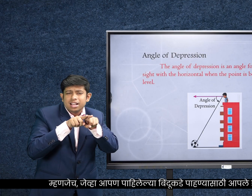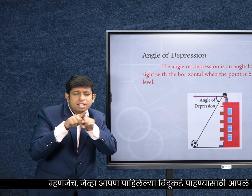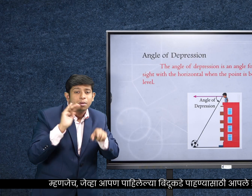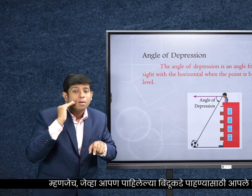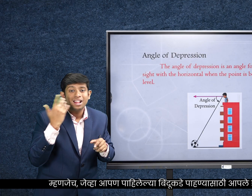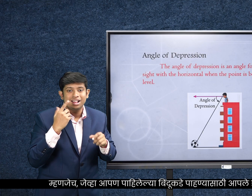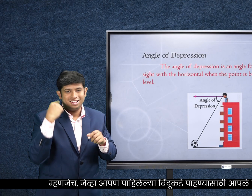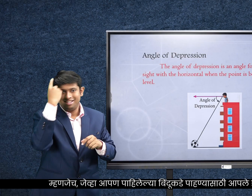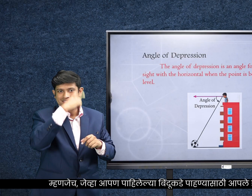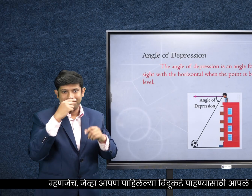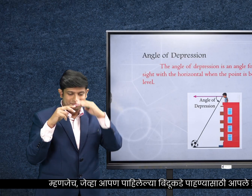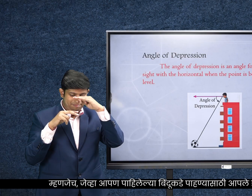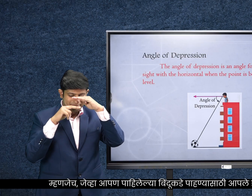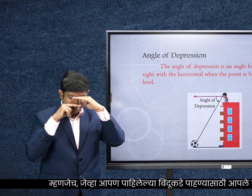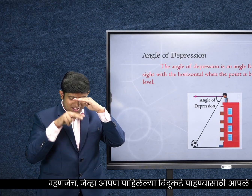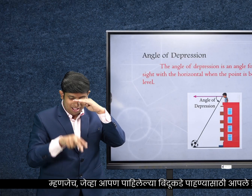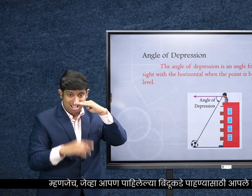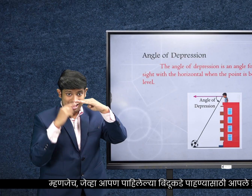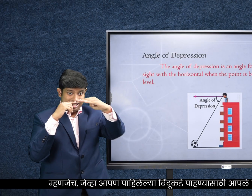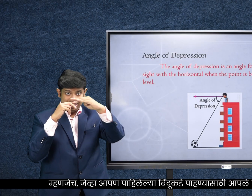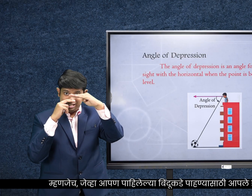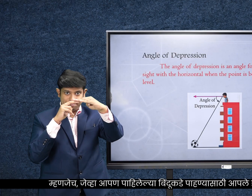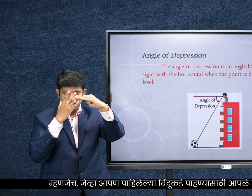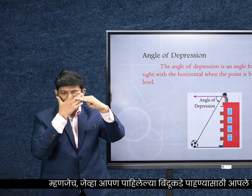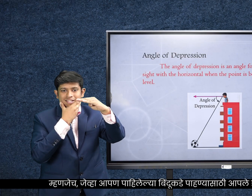म्हणजेच जेव्हा आपण पाहिलेल्या बिंदूकडे पाहण्यासाठी आपले